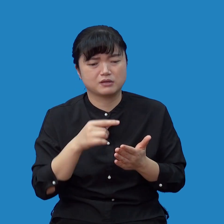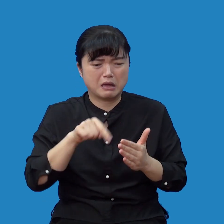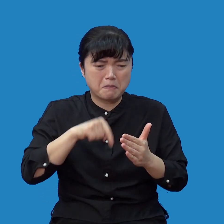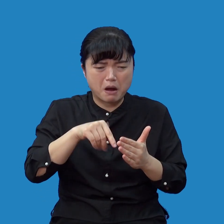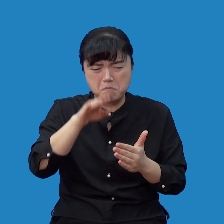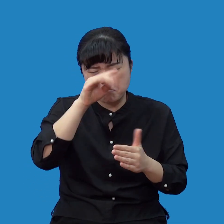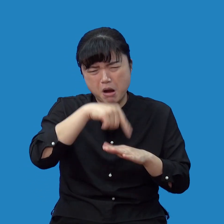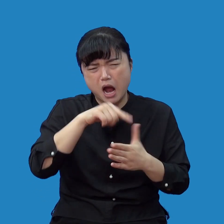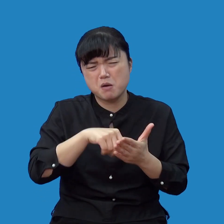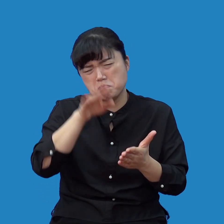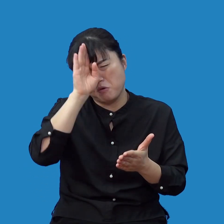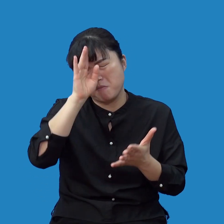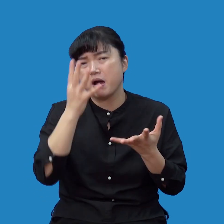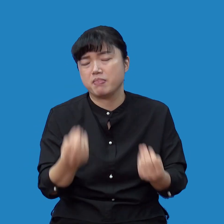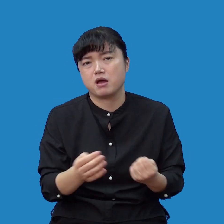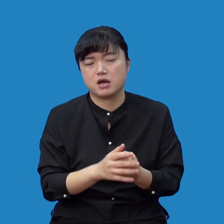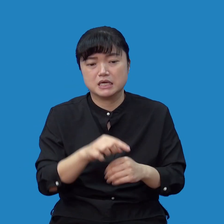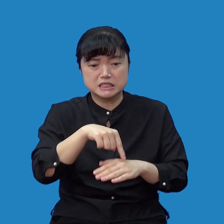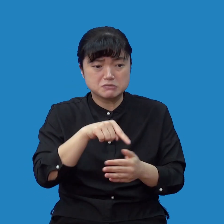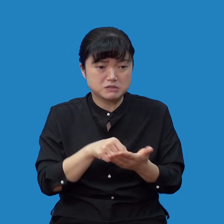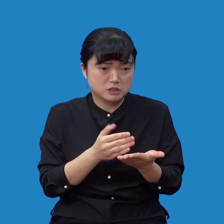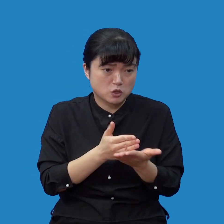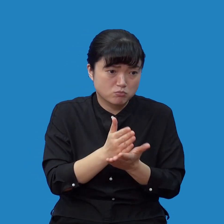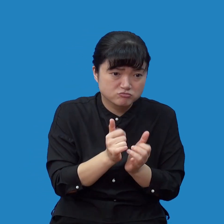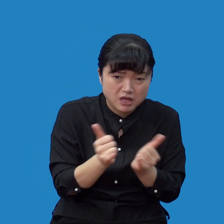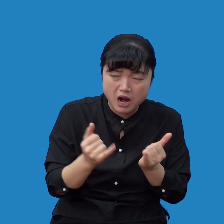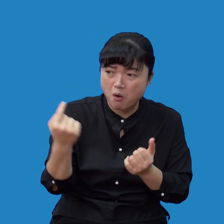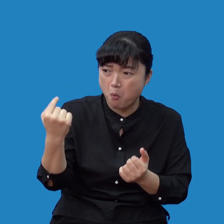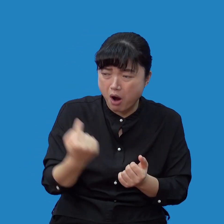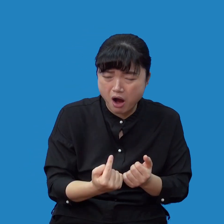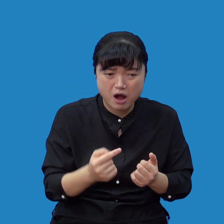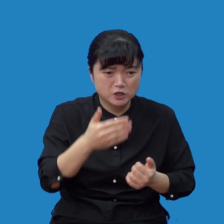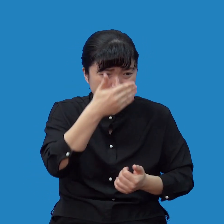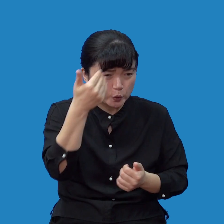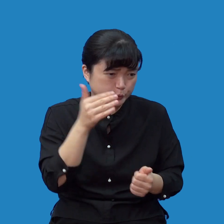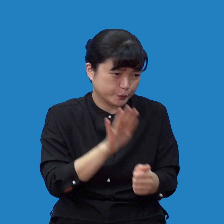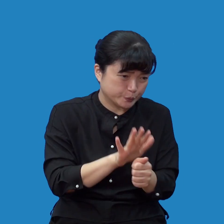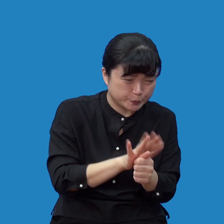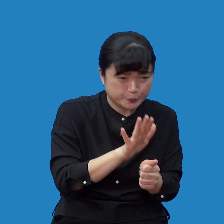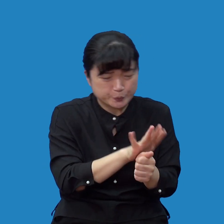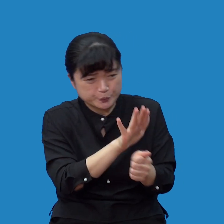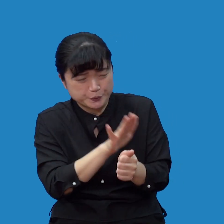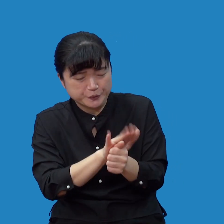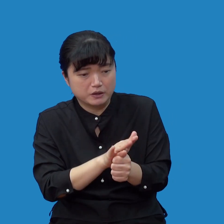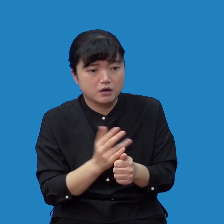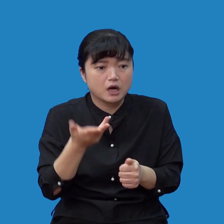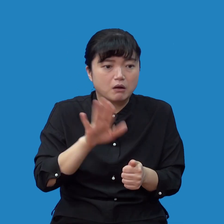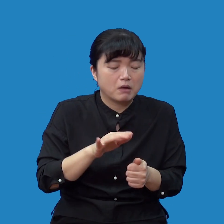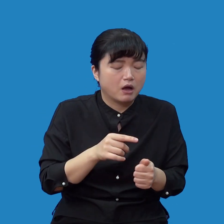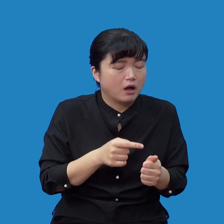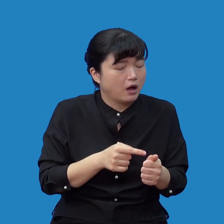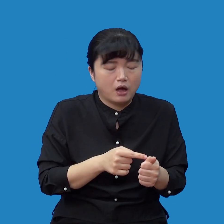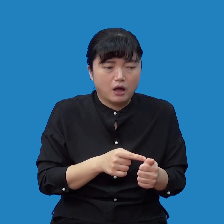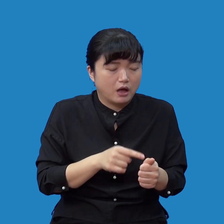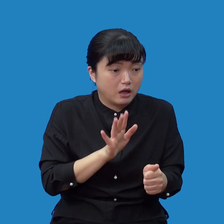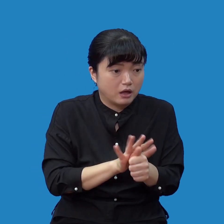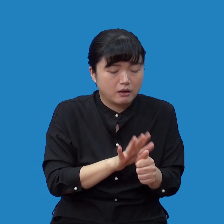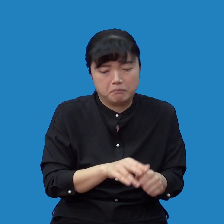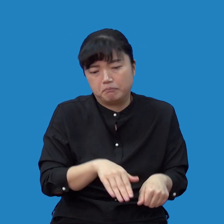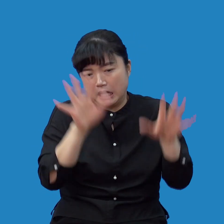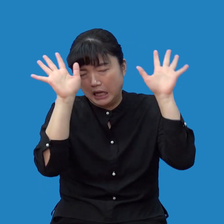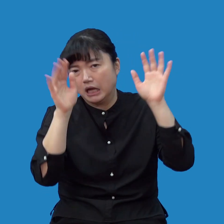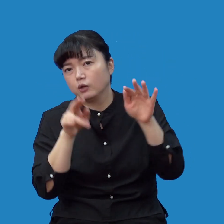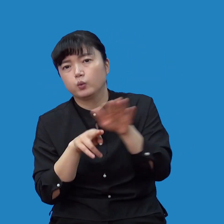이 심리 전문가라는 사람들이 그런 청년들을 돕고자 하는데, 그런데 제대로 다루지를 못합니다. 그래서 몇 명은